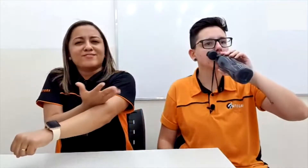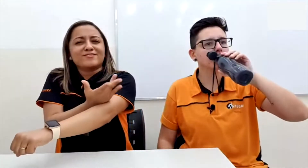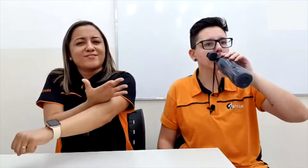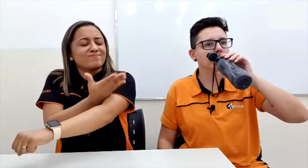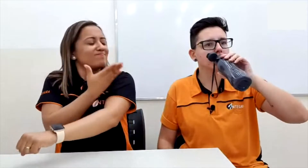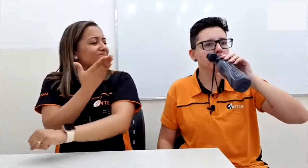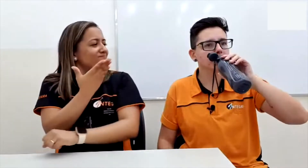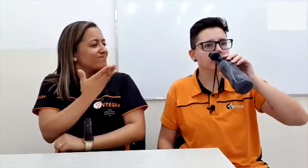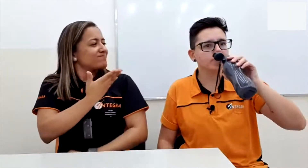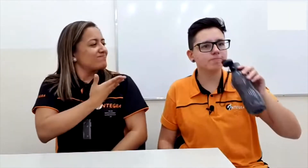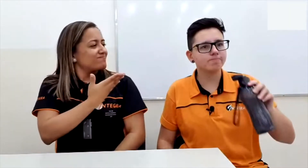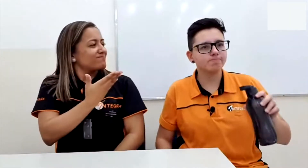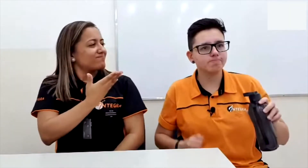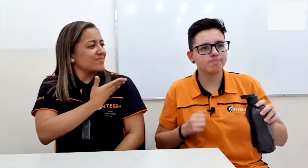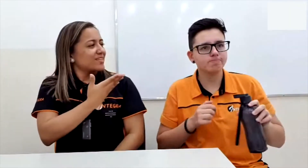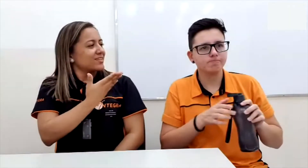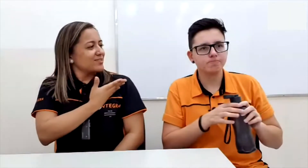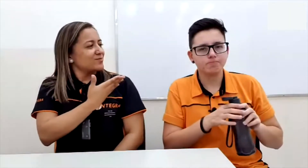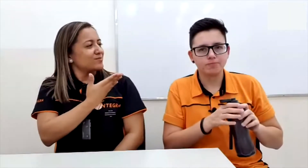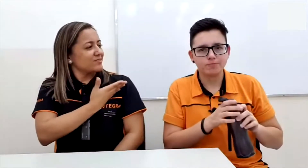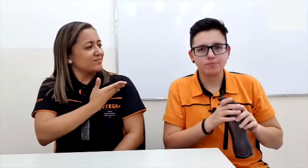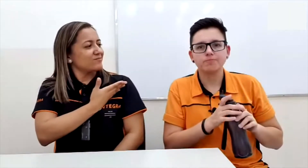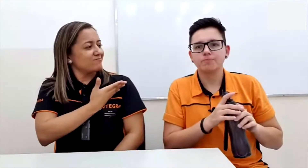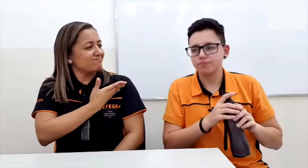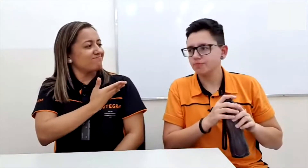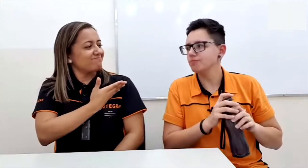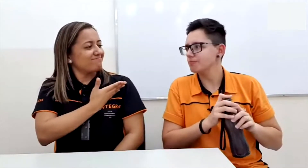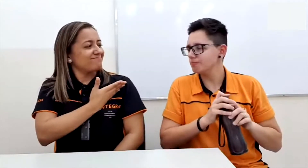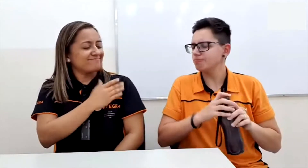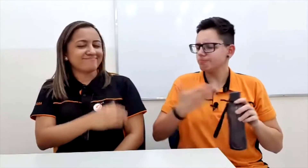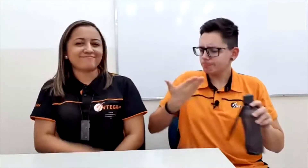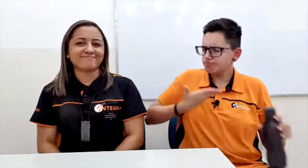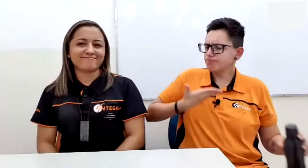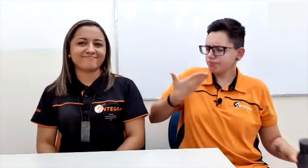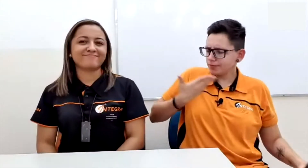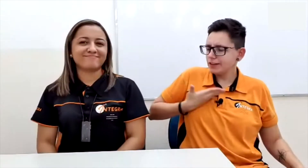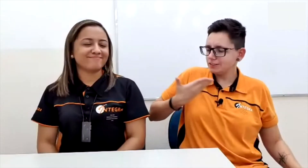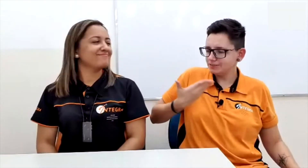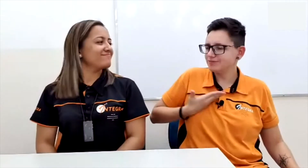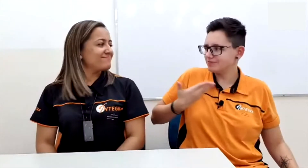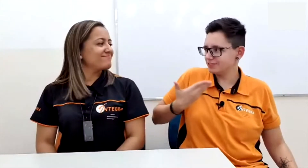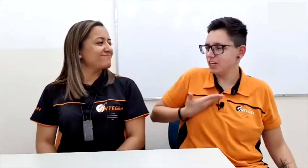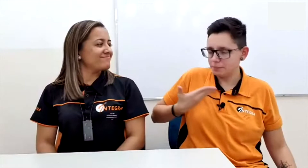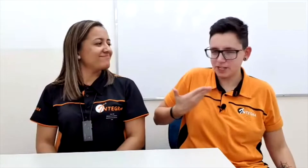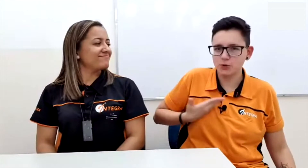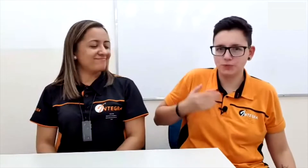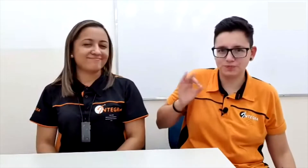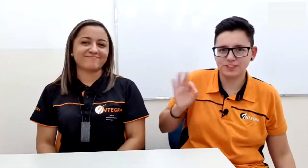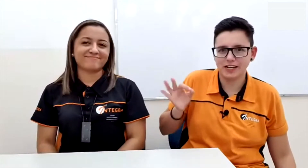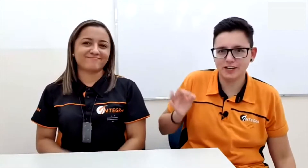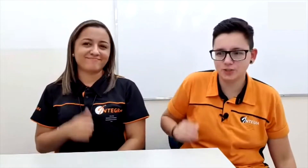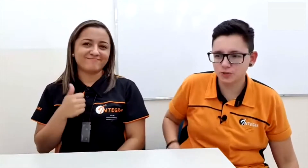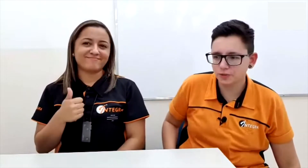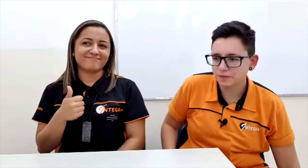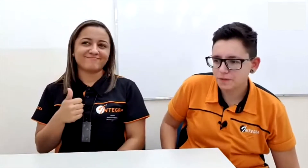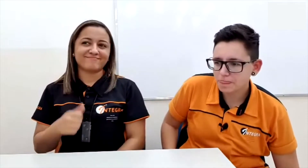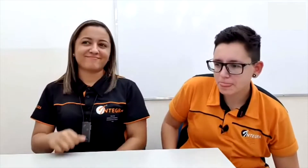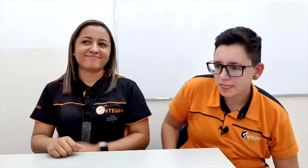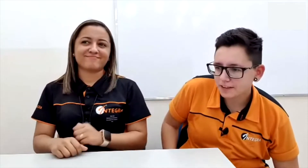mostrar o sentido de afeto. De amigo, certo? E o último,